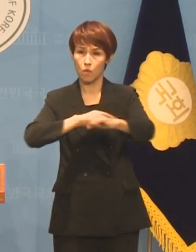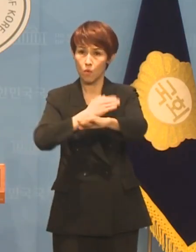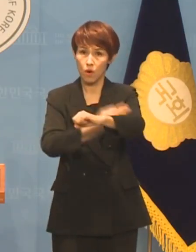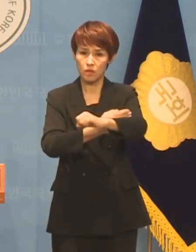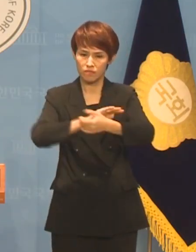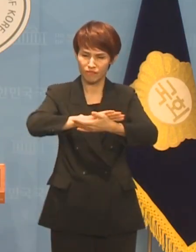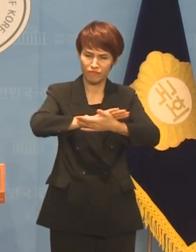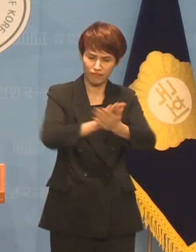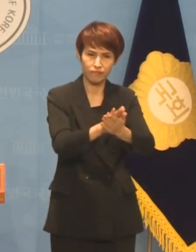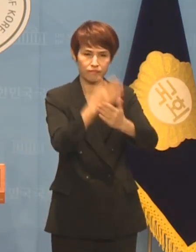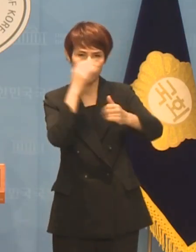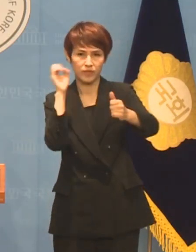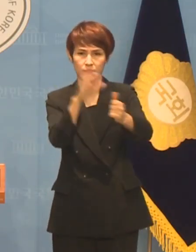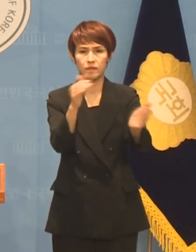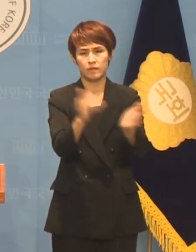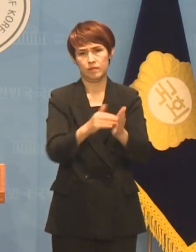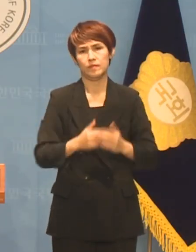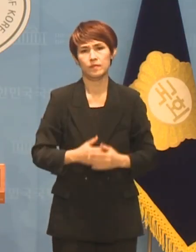짓밟았습니다.